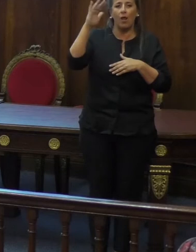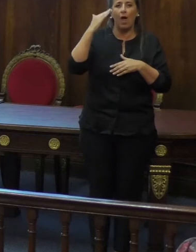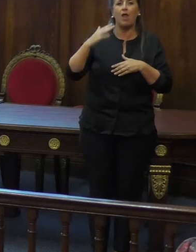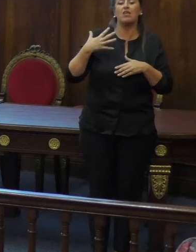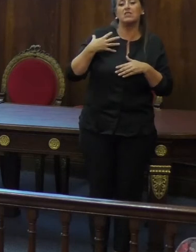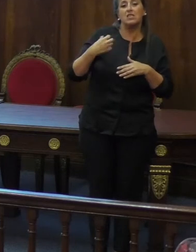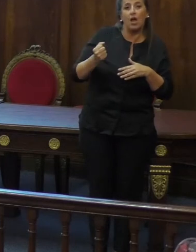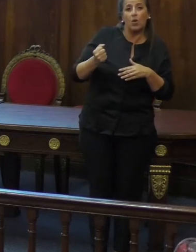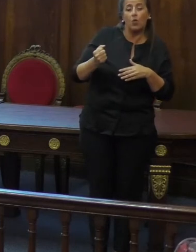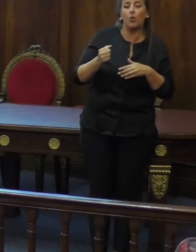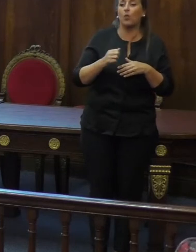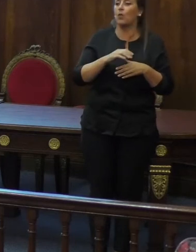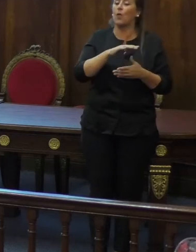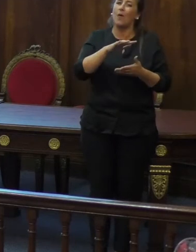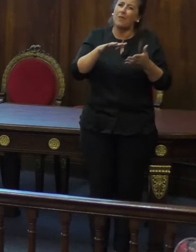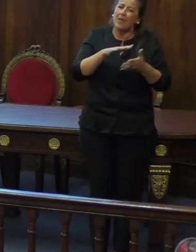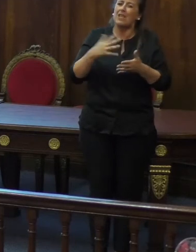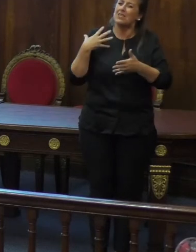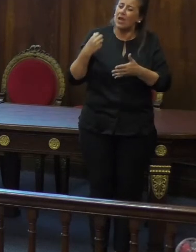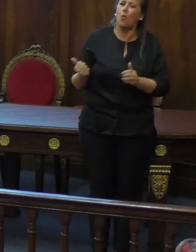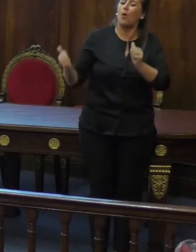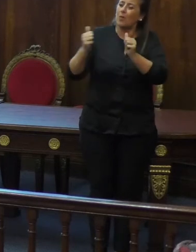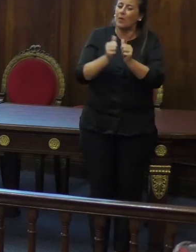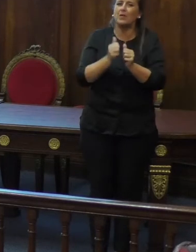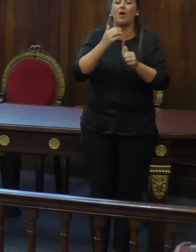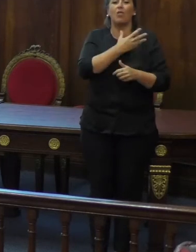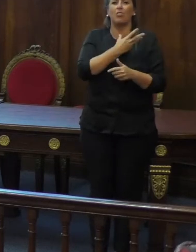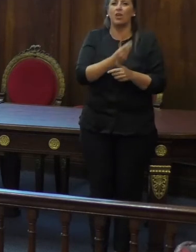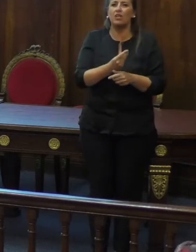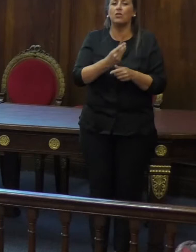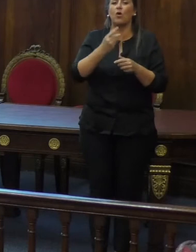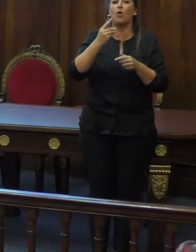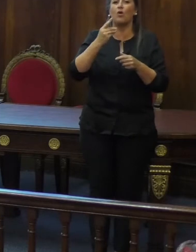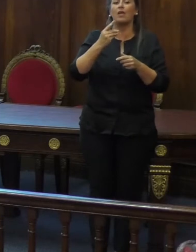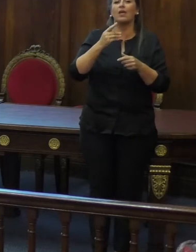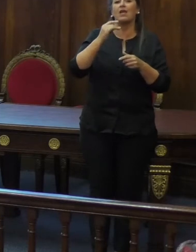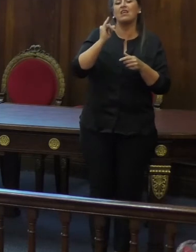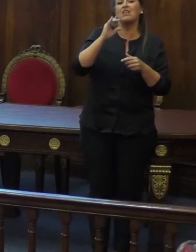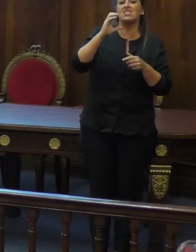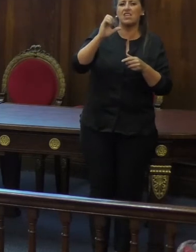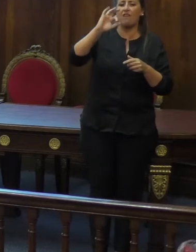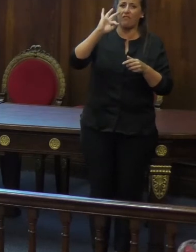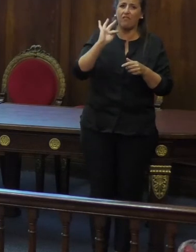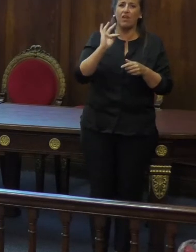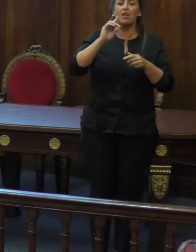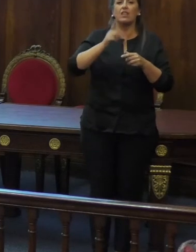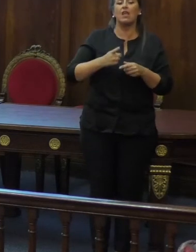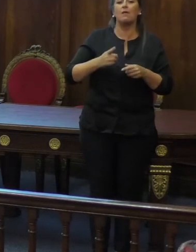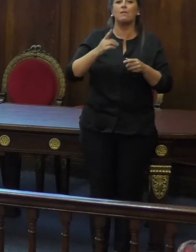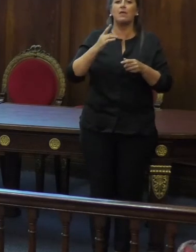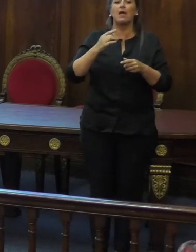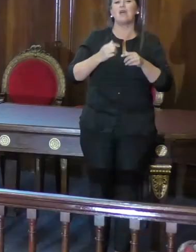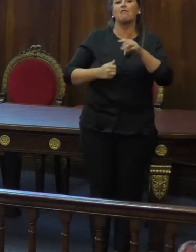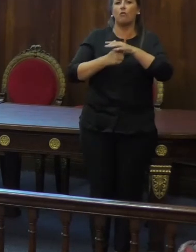que están acá presentes, que nos están acompañando, director del ICEF, decana de la Facultad de